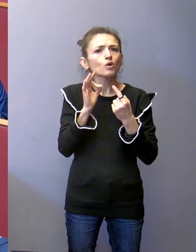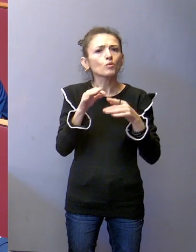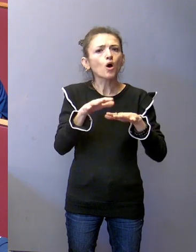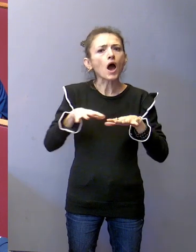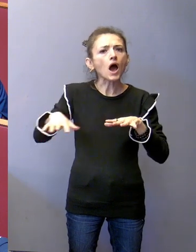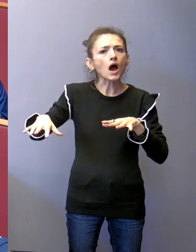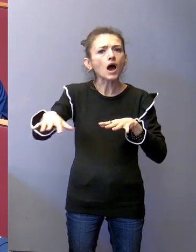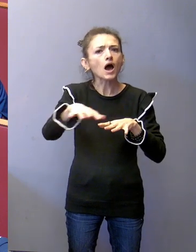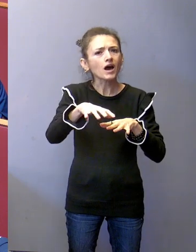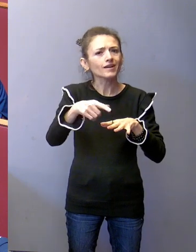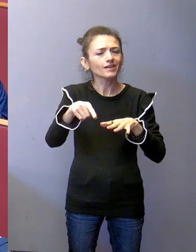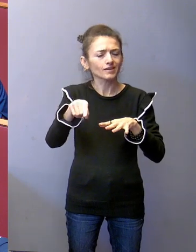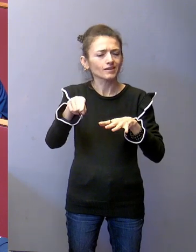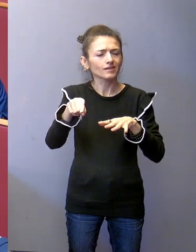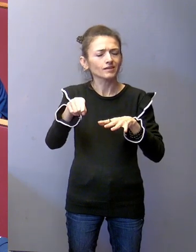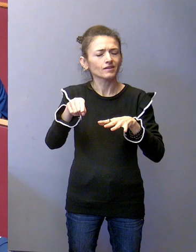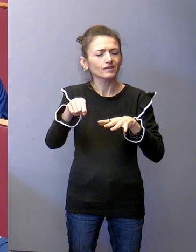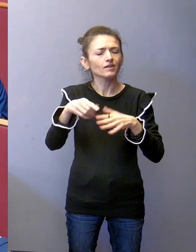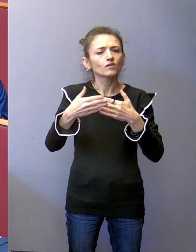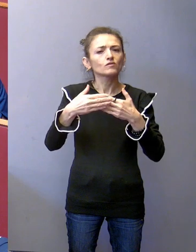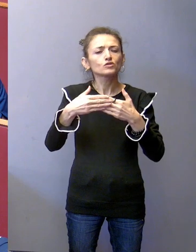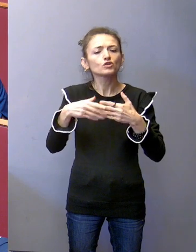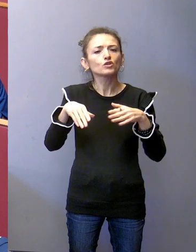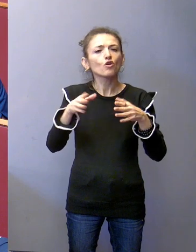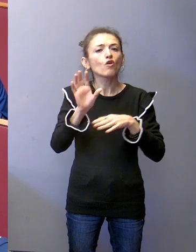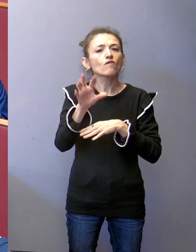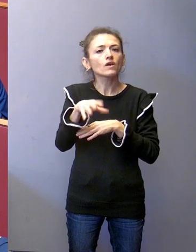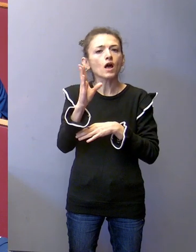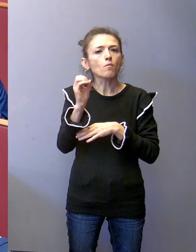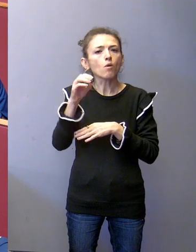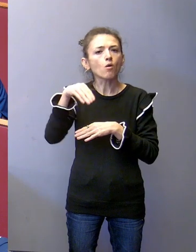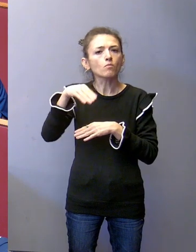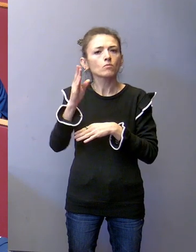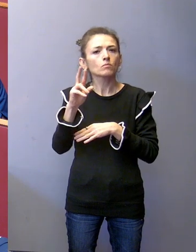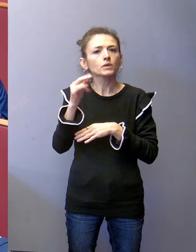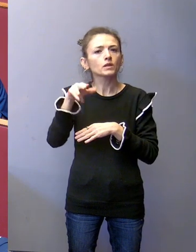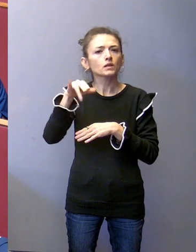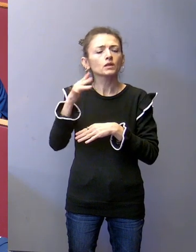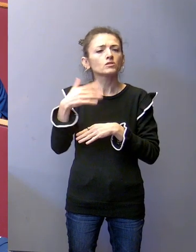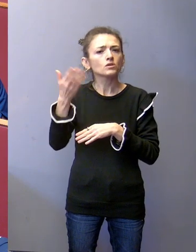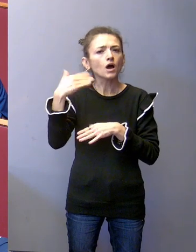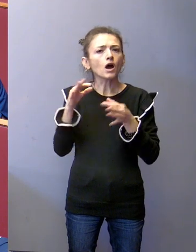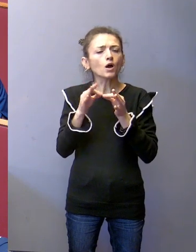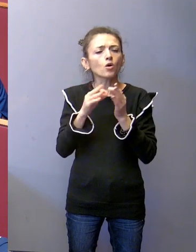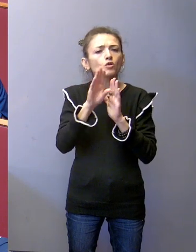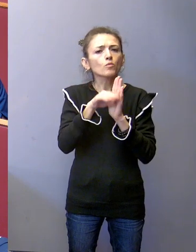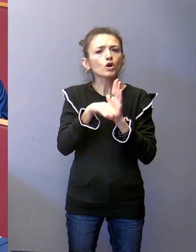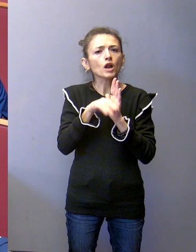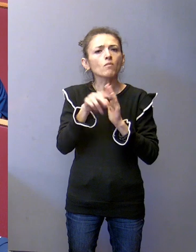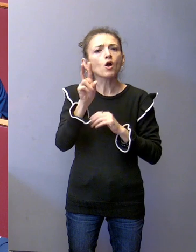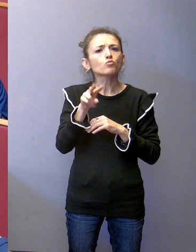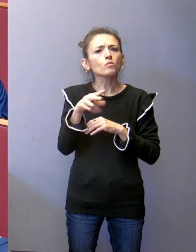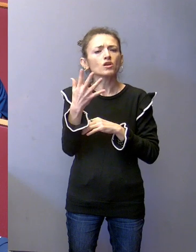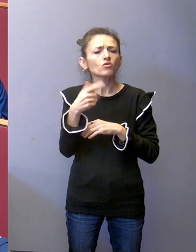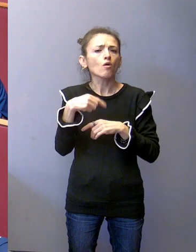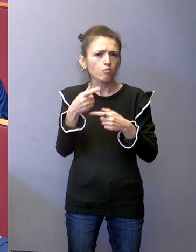aree a Valle di Villa bombrini che secondo l'accordo di programma del 2005 poi rivisto Comunque in ogni